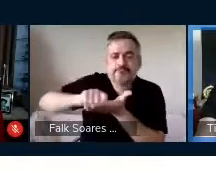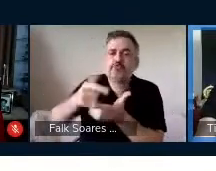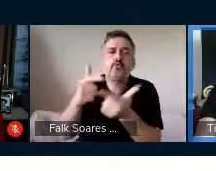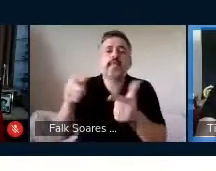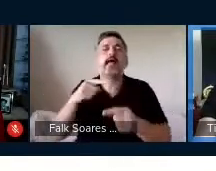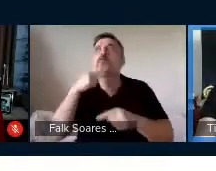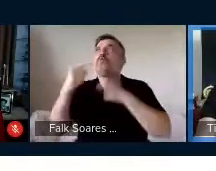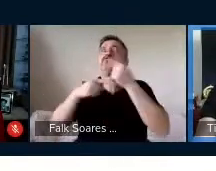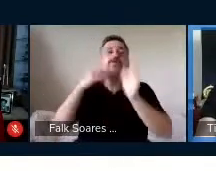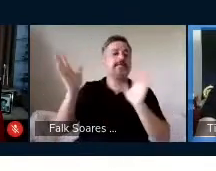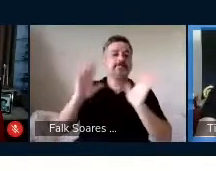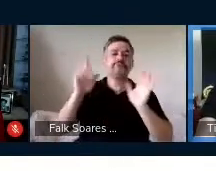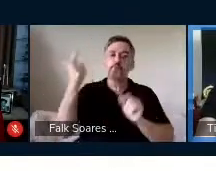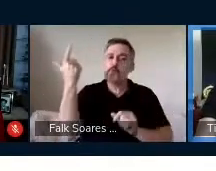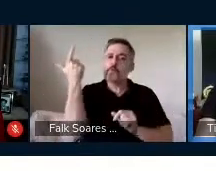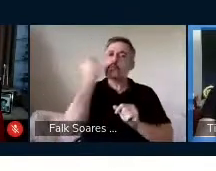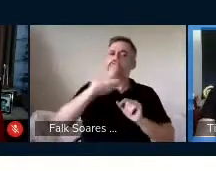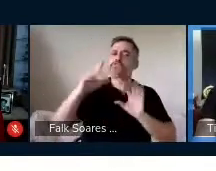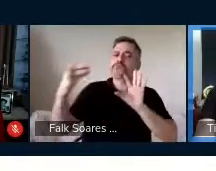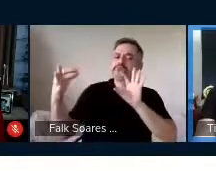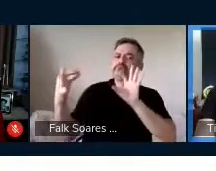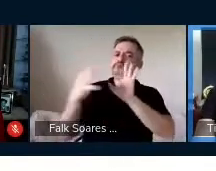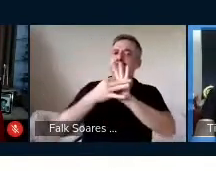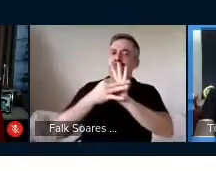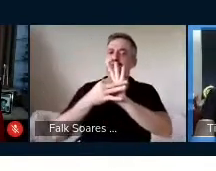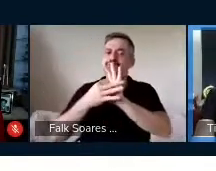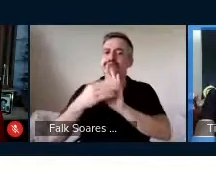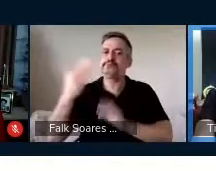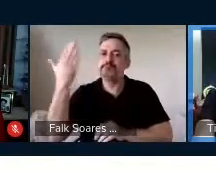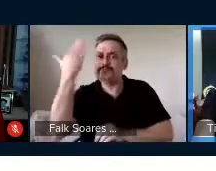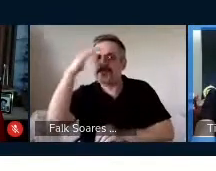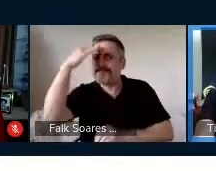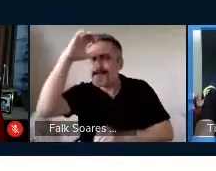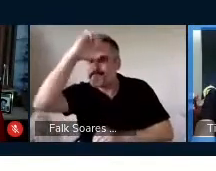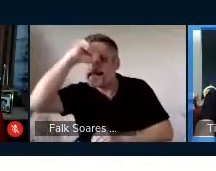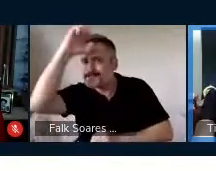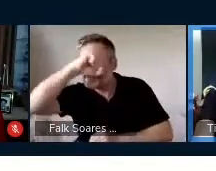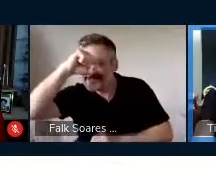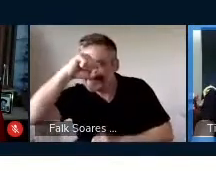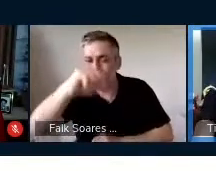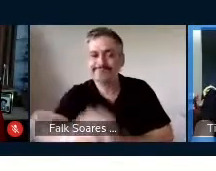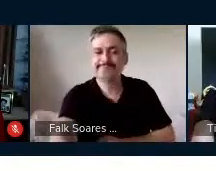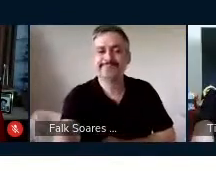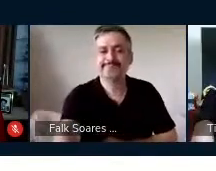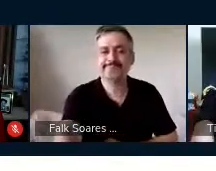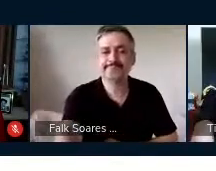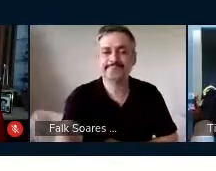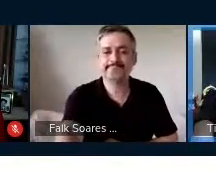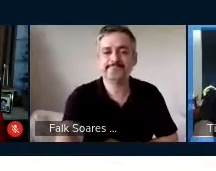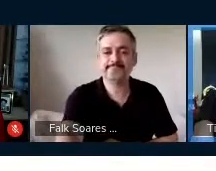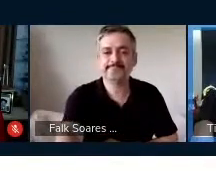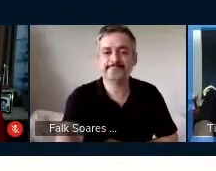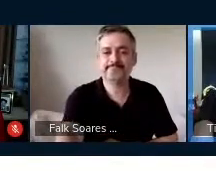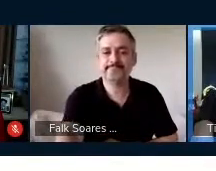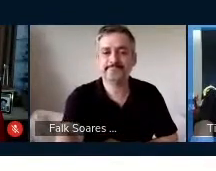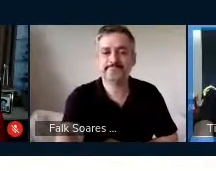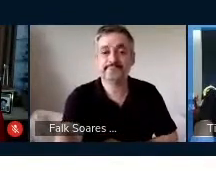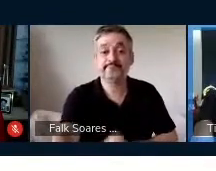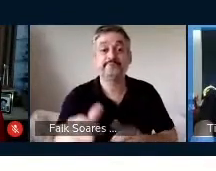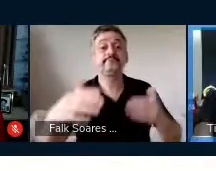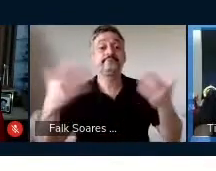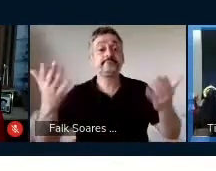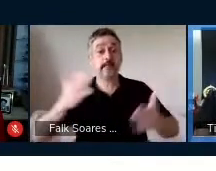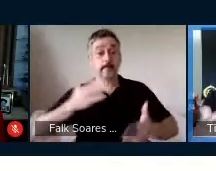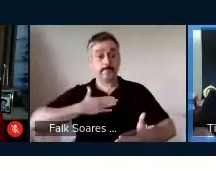o ensino de uma língua oral auditiva em sua modalidade escrita. E, sem dúvidas, um